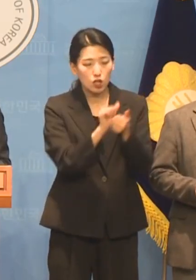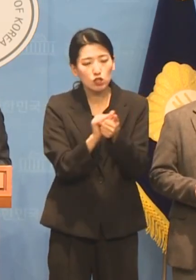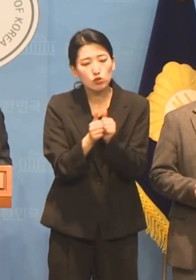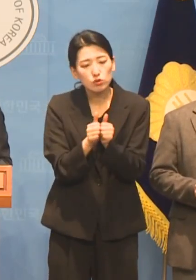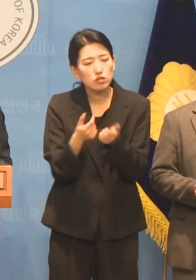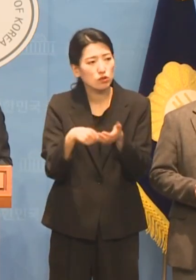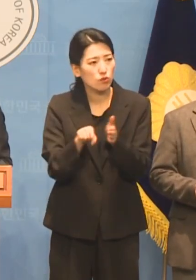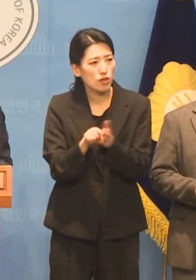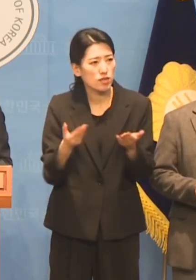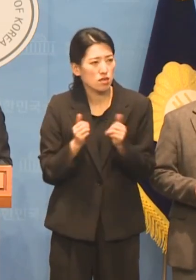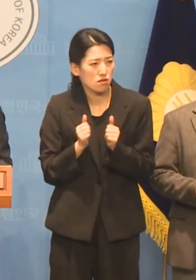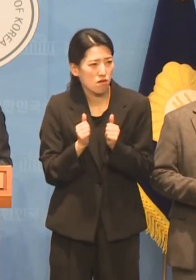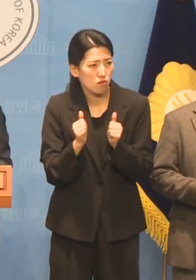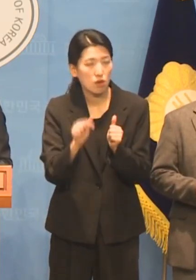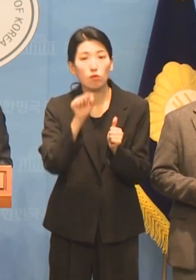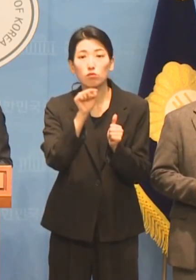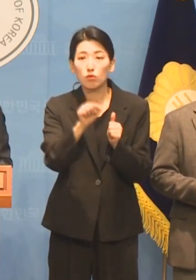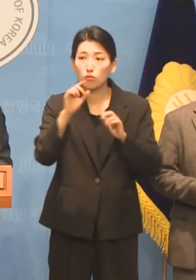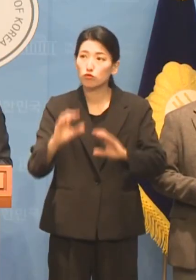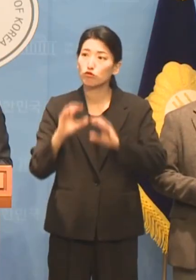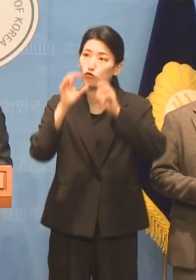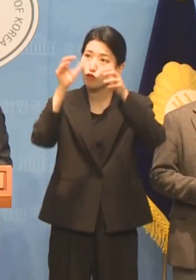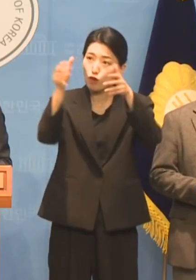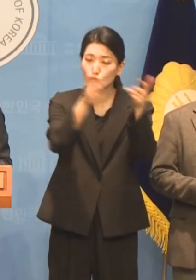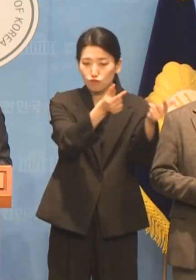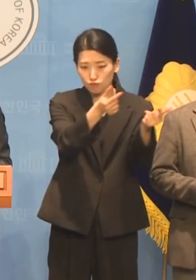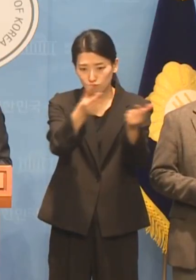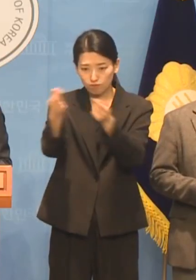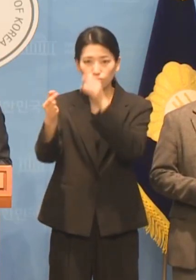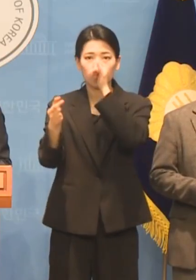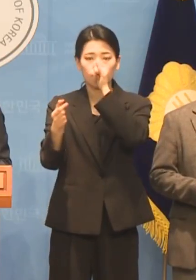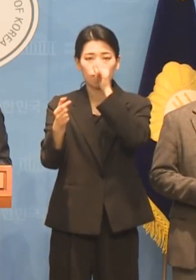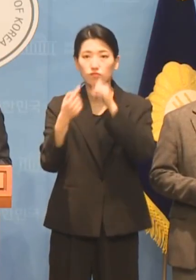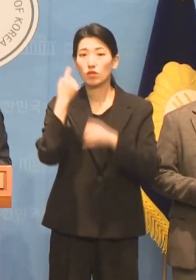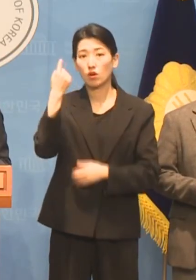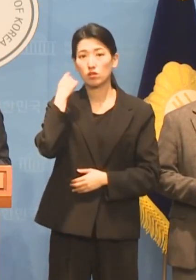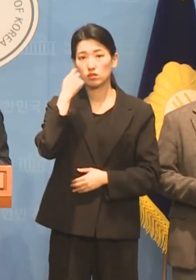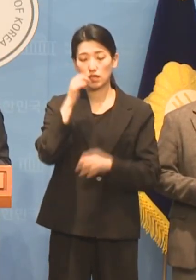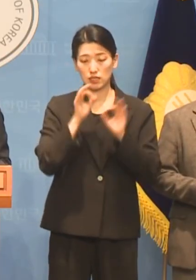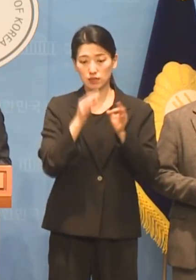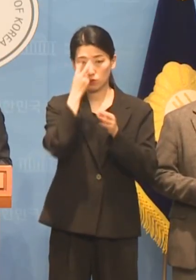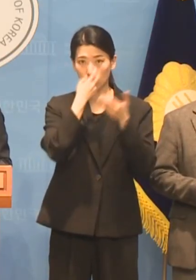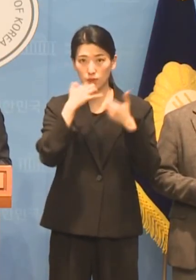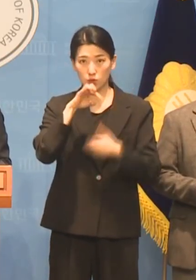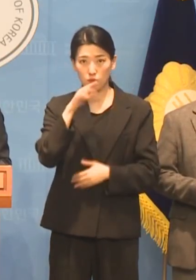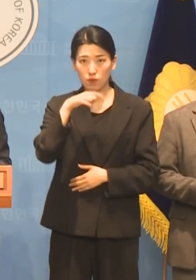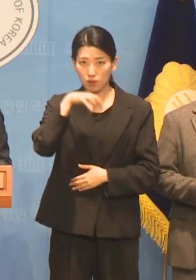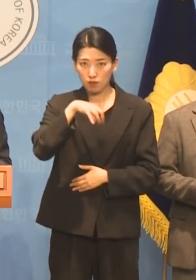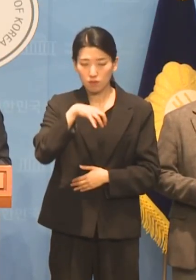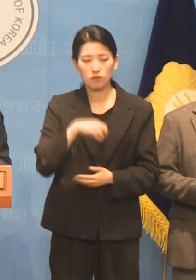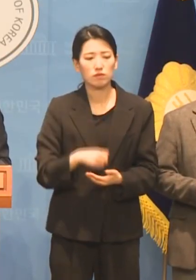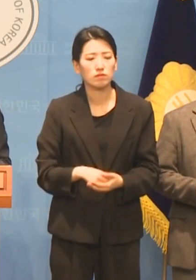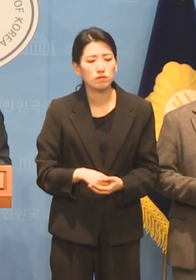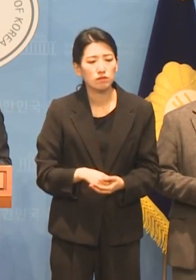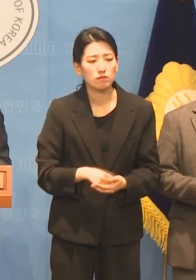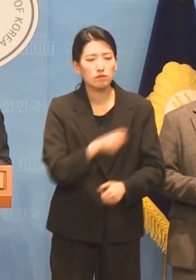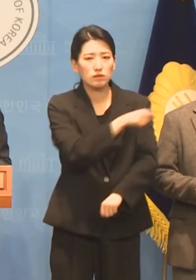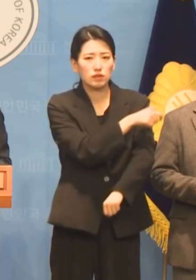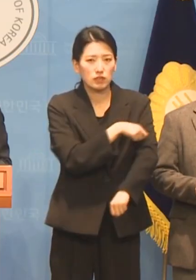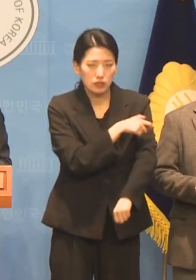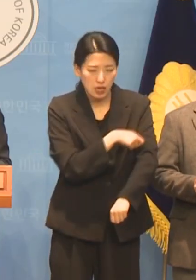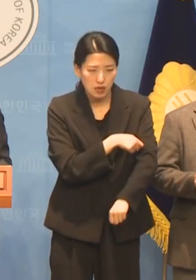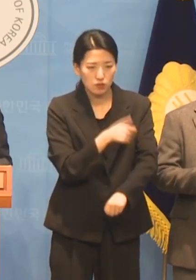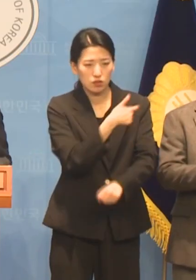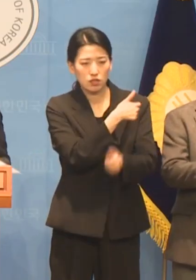인정하는 것은 글로벌 스탠다드입니다. 어제 금융감독원은 이해상충 상황에서 이사,